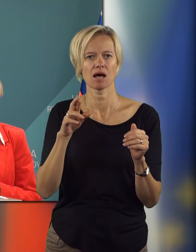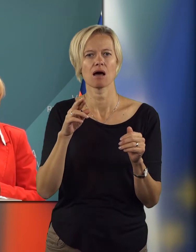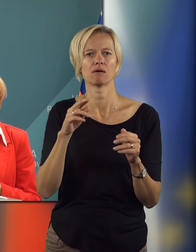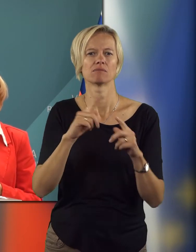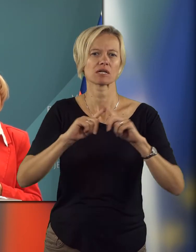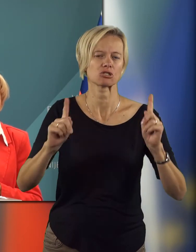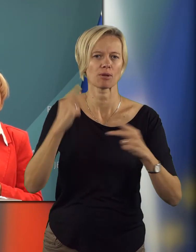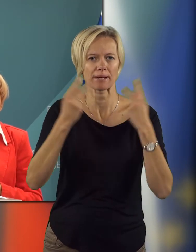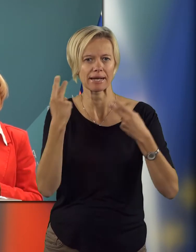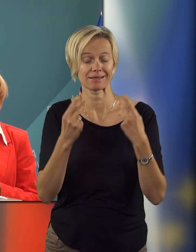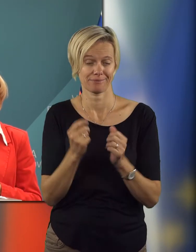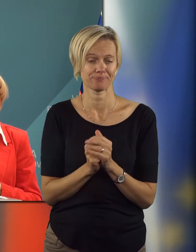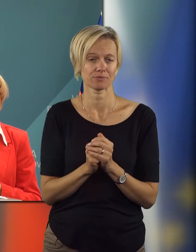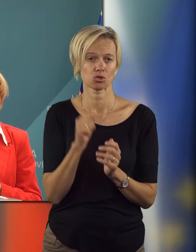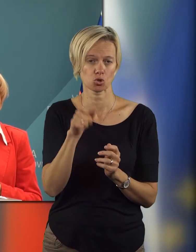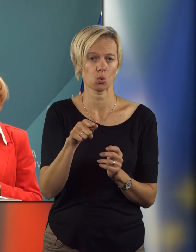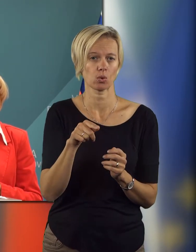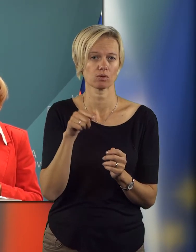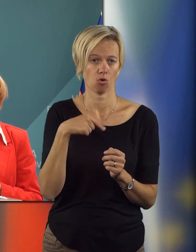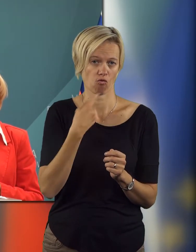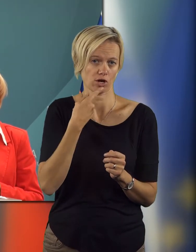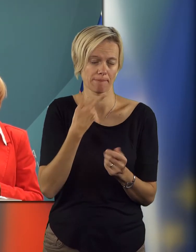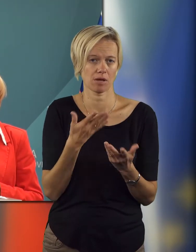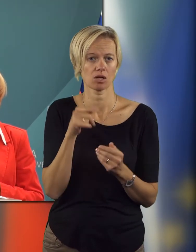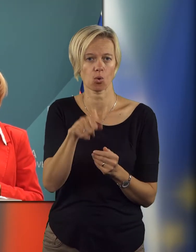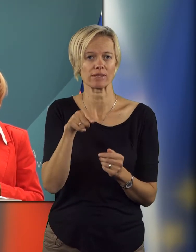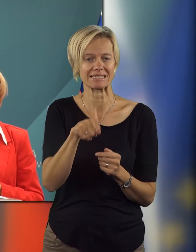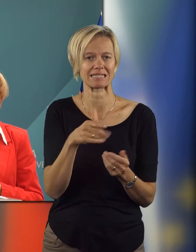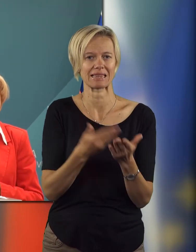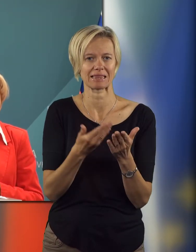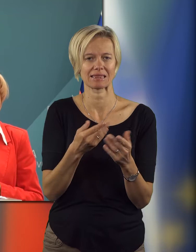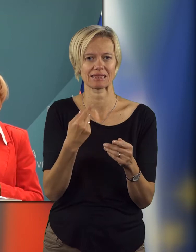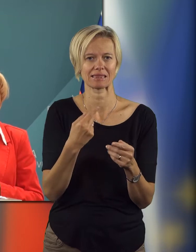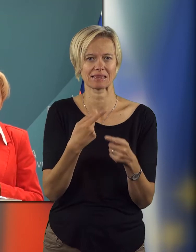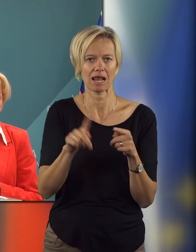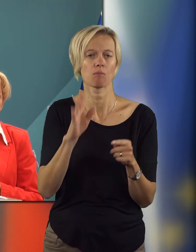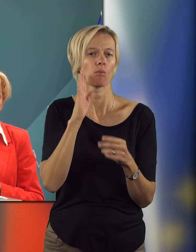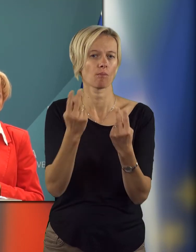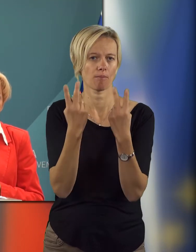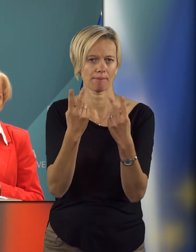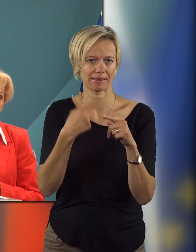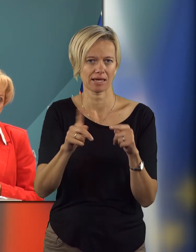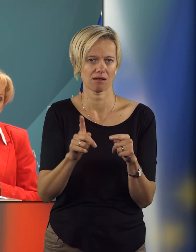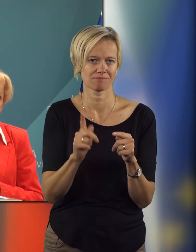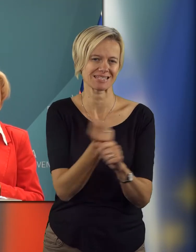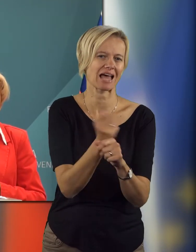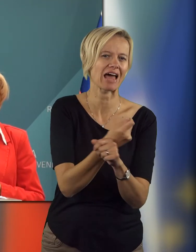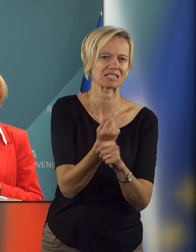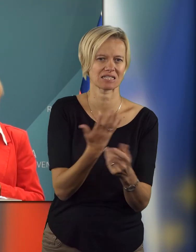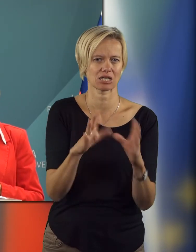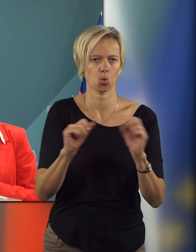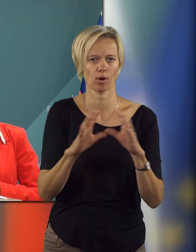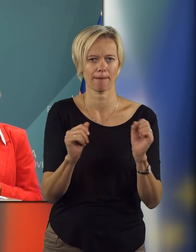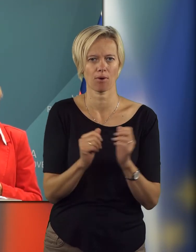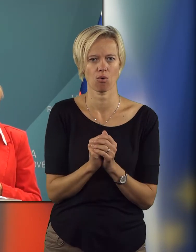urološke preglede. O tem govorim. In to je tisti del, ki bo tudi pomemben del